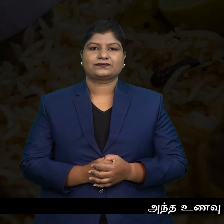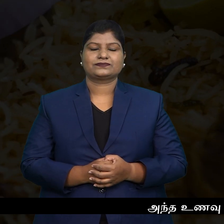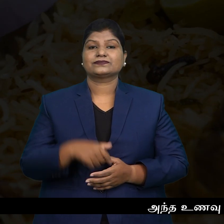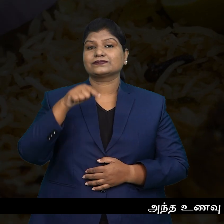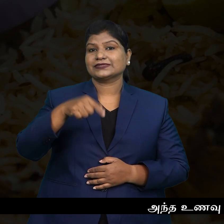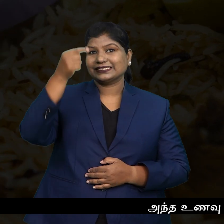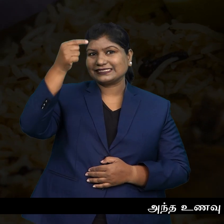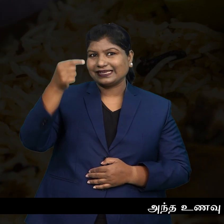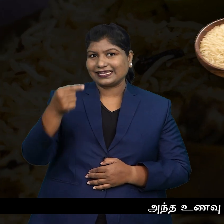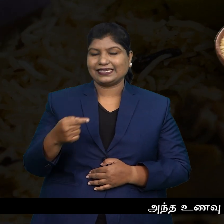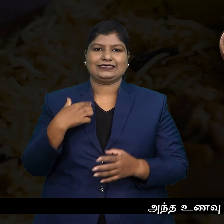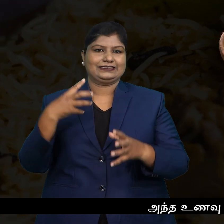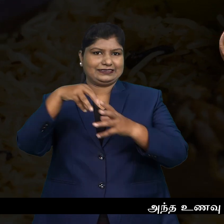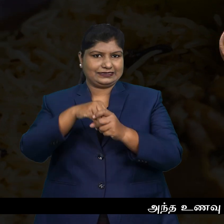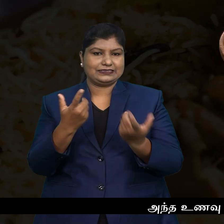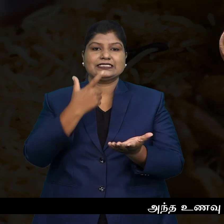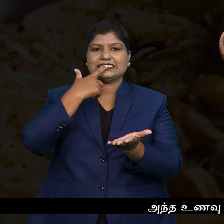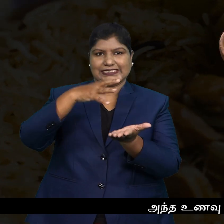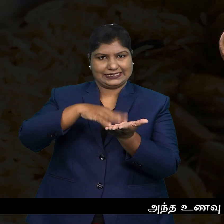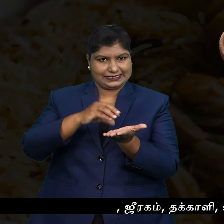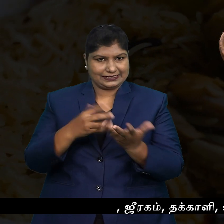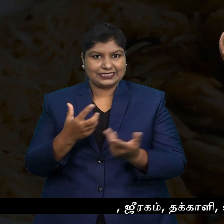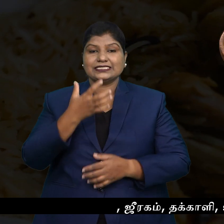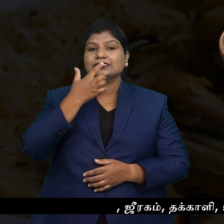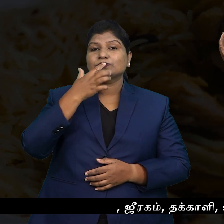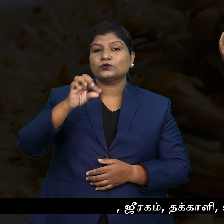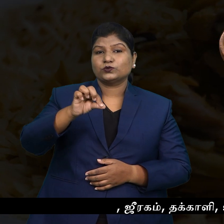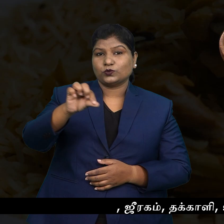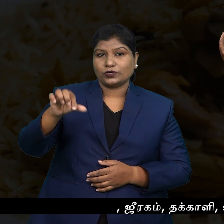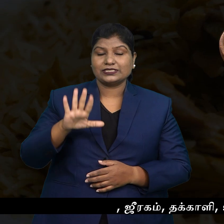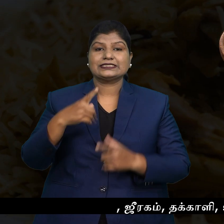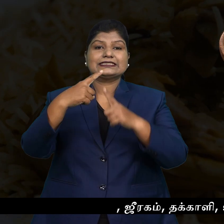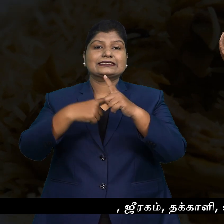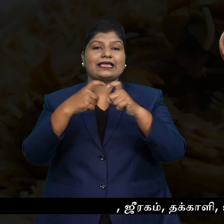அந்த உணவு பட்டியலில் அரிசி, உப்பு,